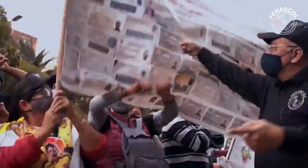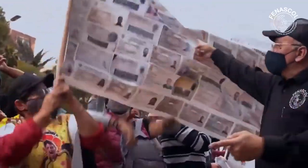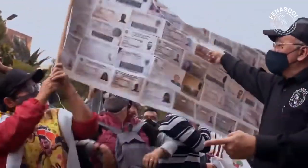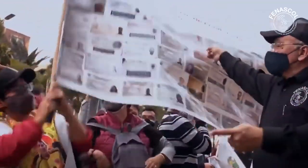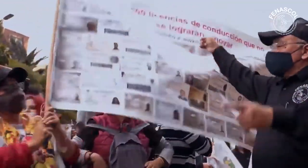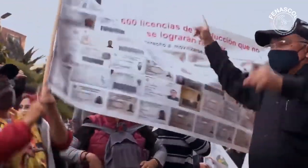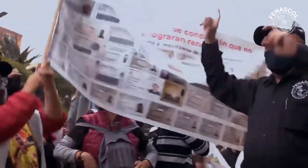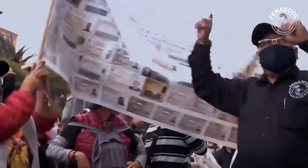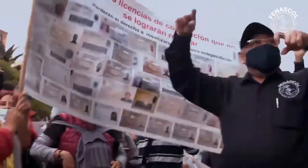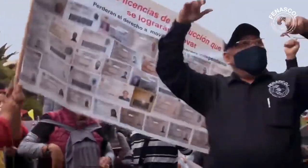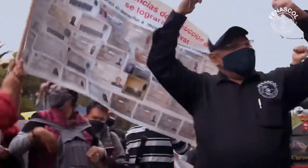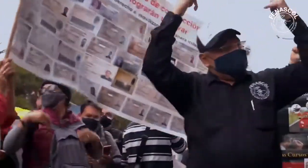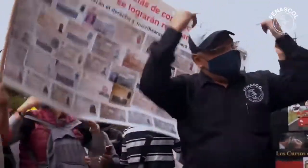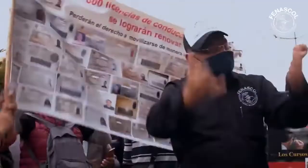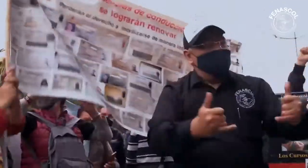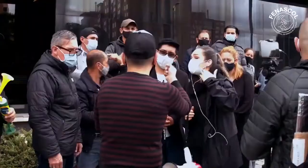Exigimos nuestra licencia de conducción ya.